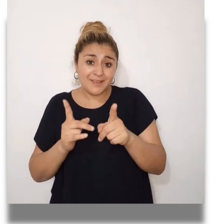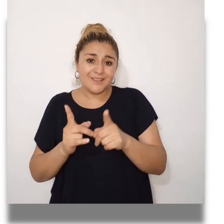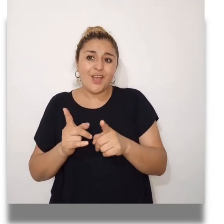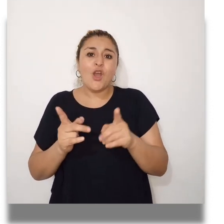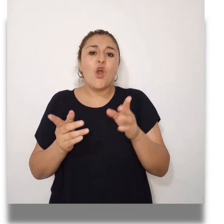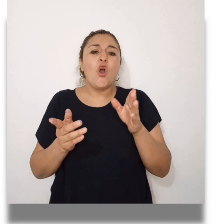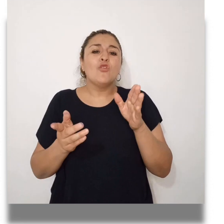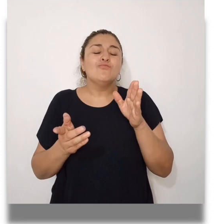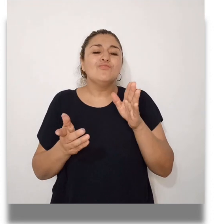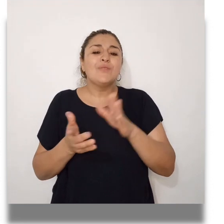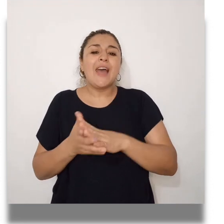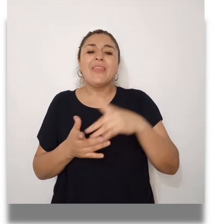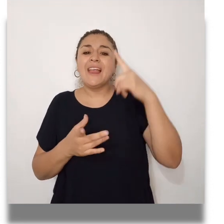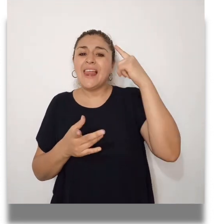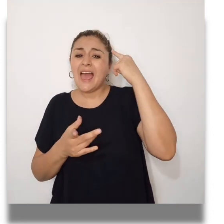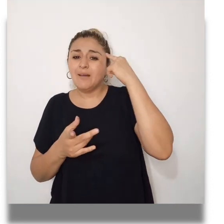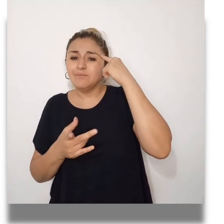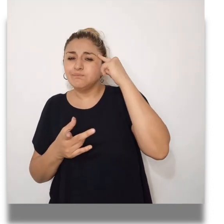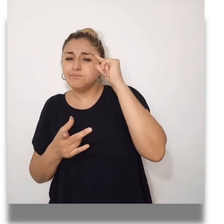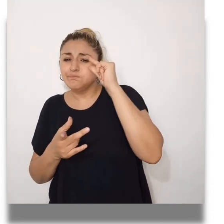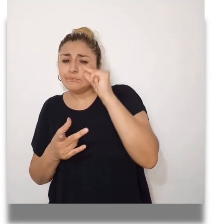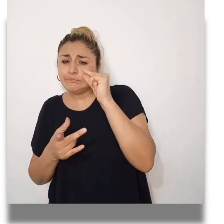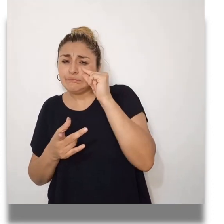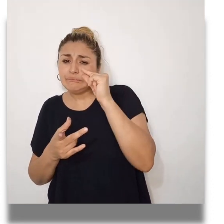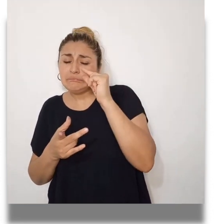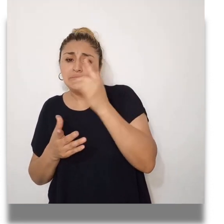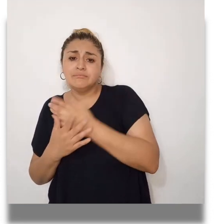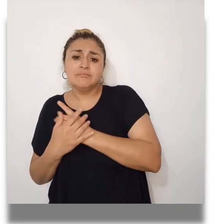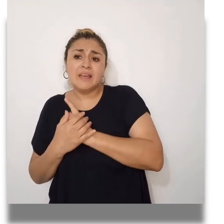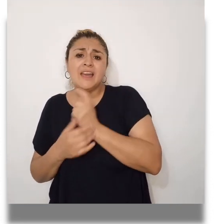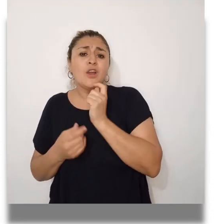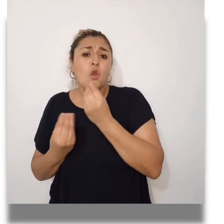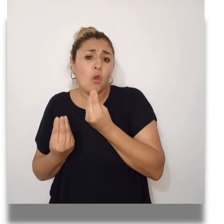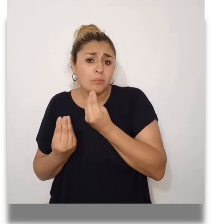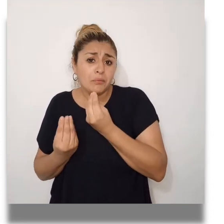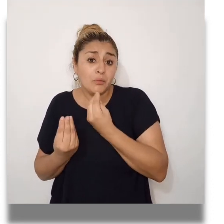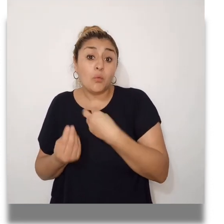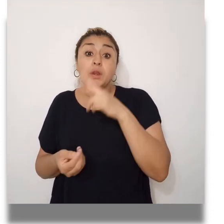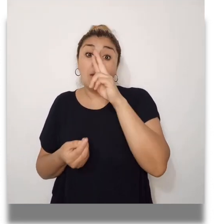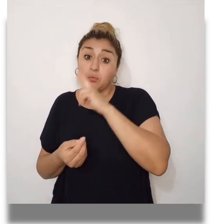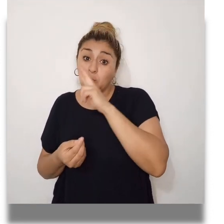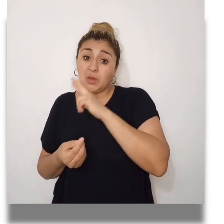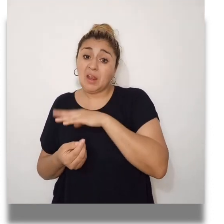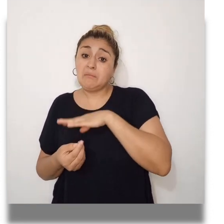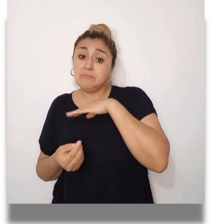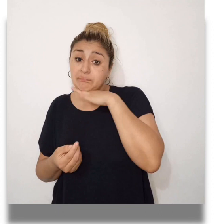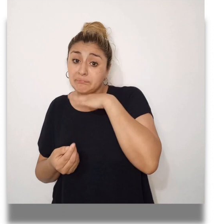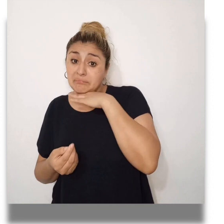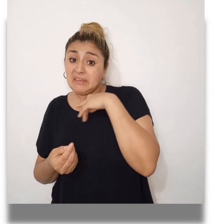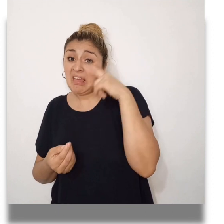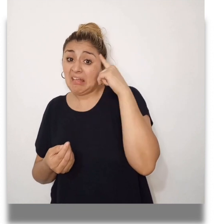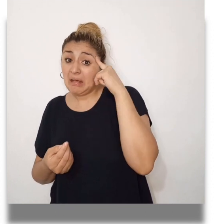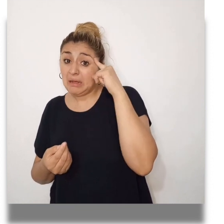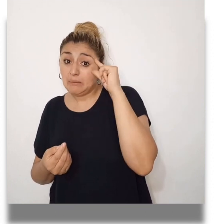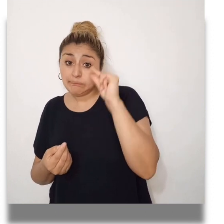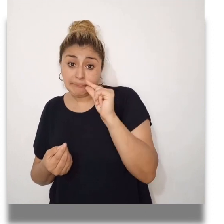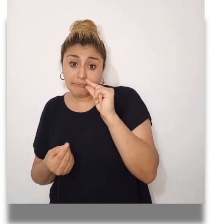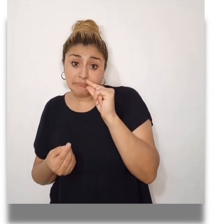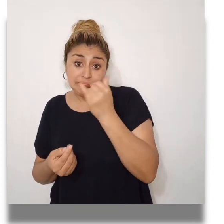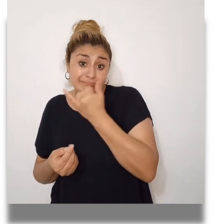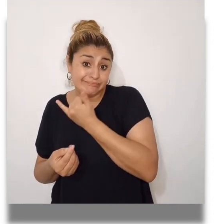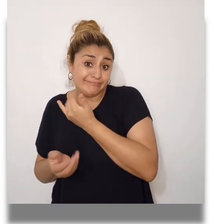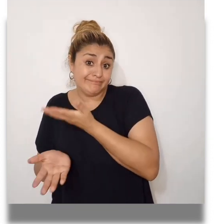está representada por una mujer simple. Sans intelligence. Sin inteligencia. Cette